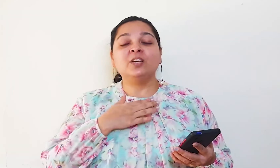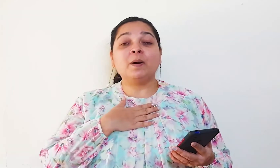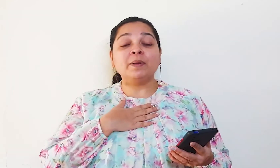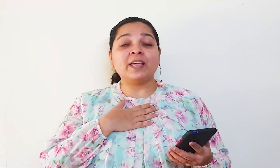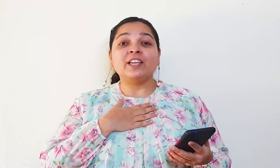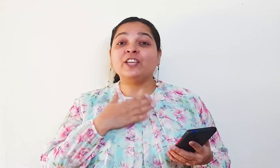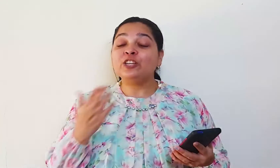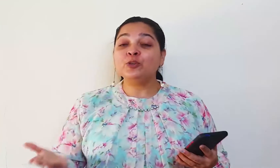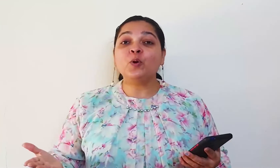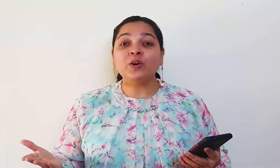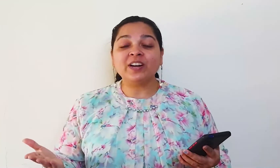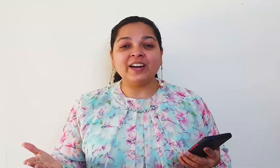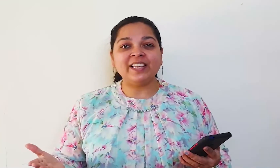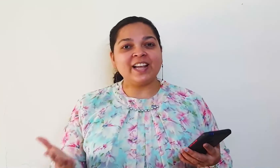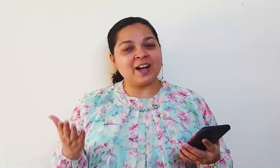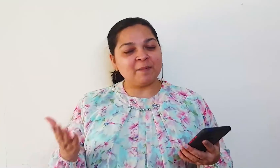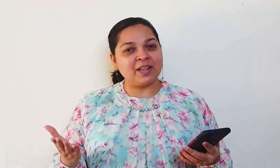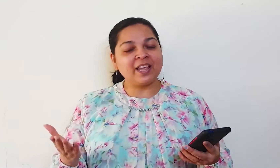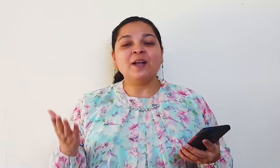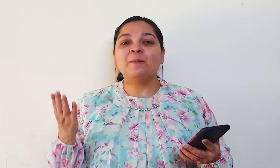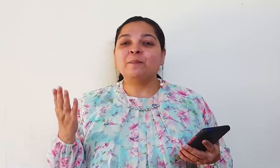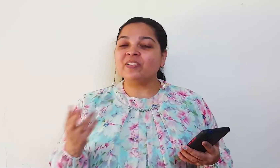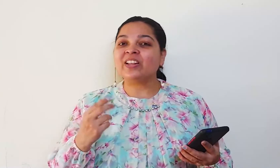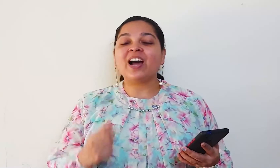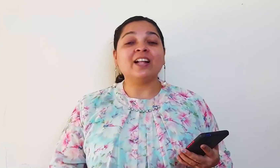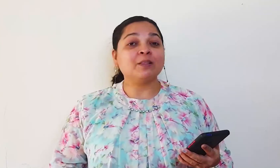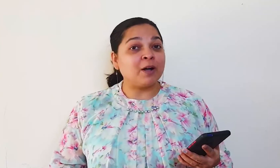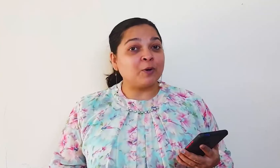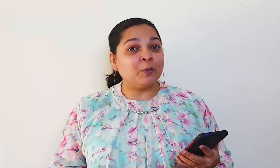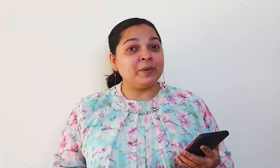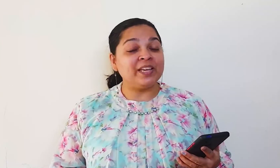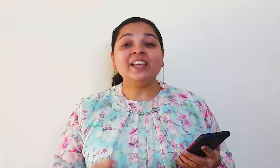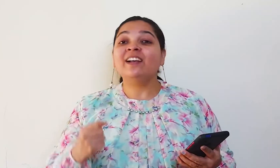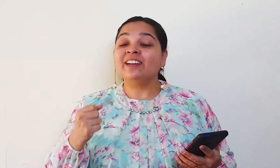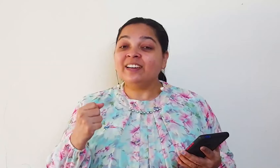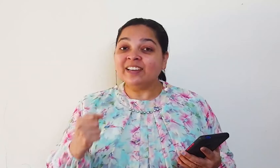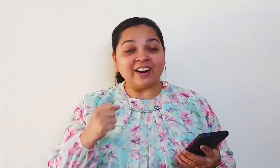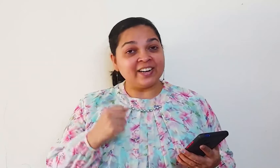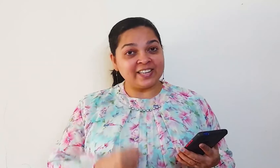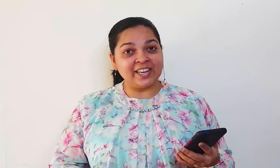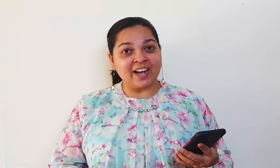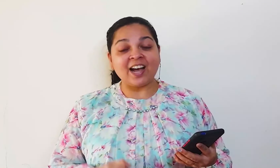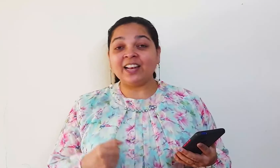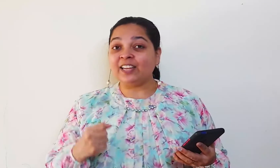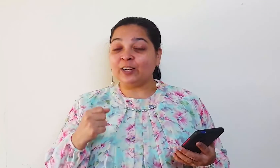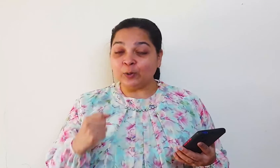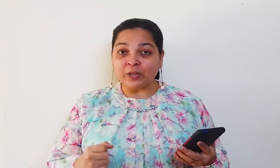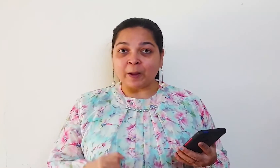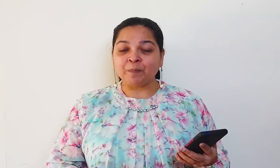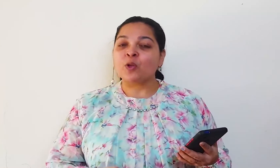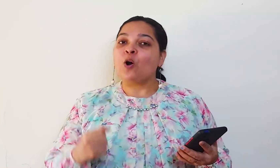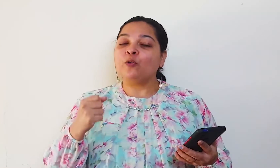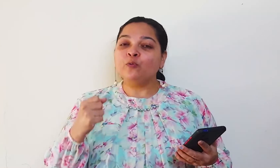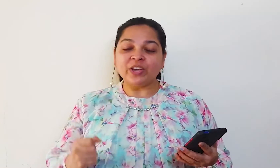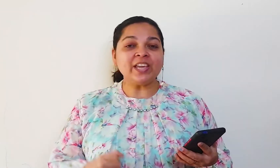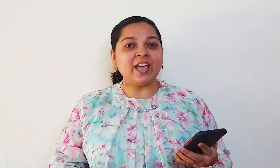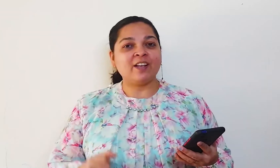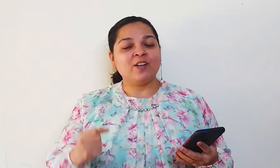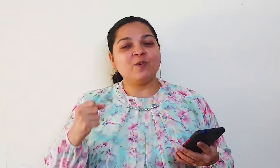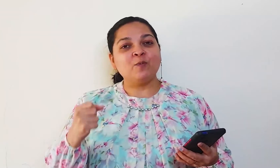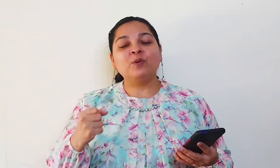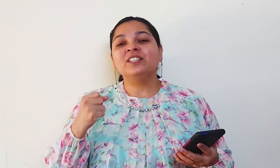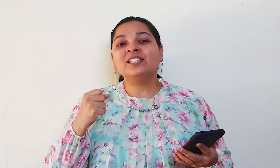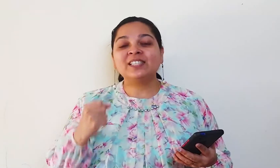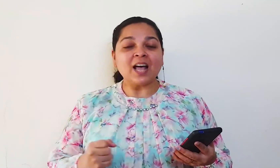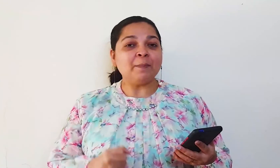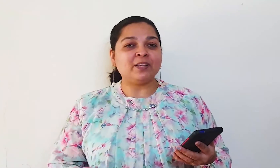त्यही शक्ति हो जुन शक्ति चाहिँ डुनामिक शक्ति, गतिशील भइरहने शक्ति। जुन योग्यता हामीभित्र प्रभुले हालिदिनु